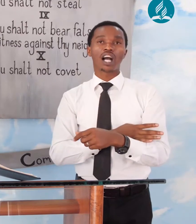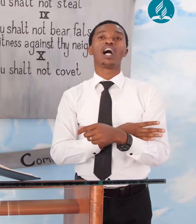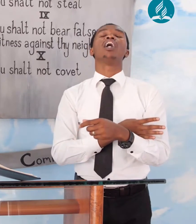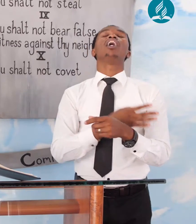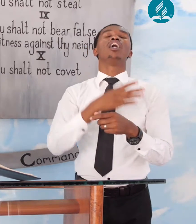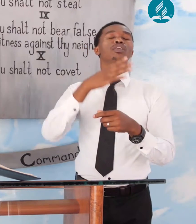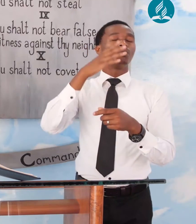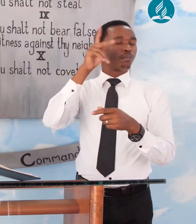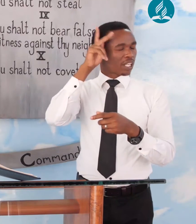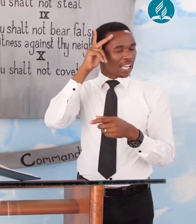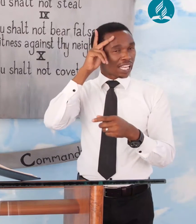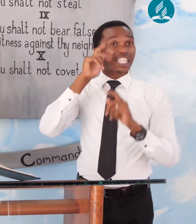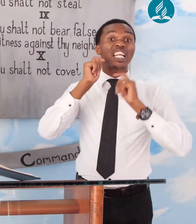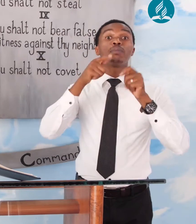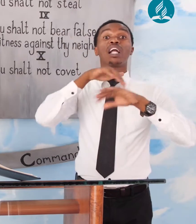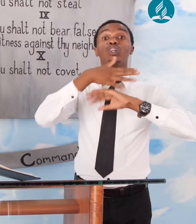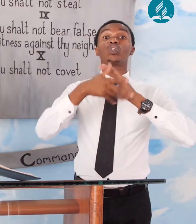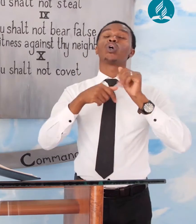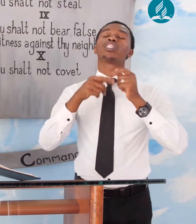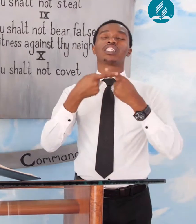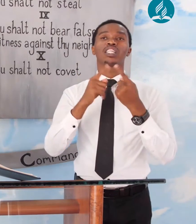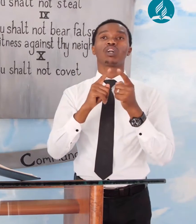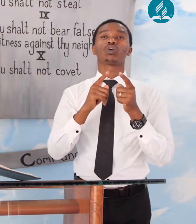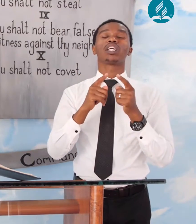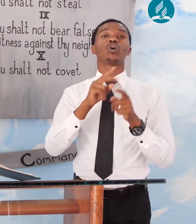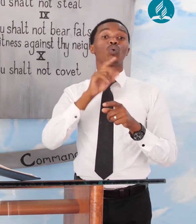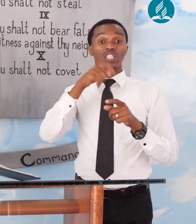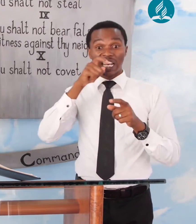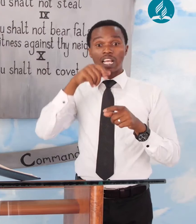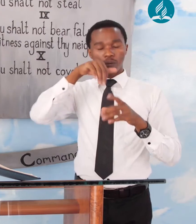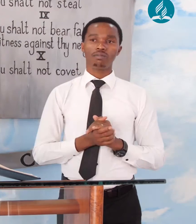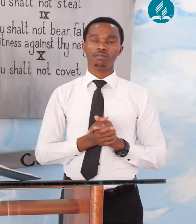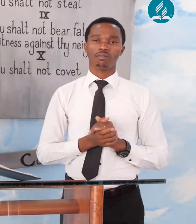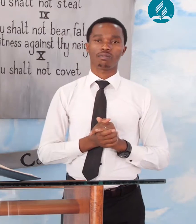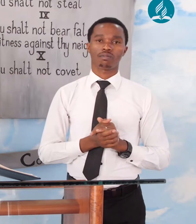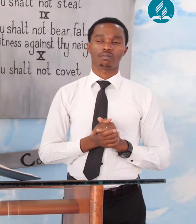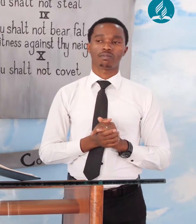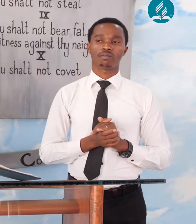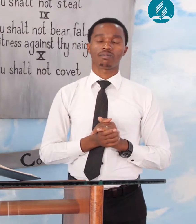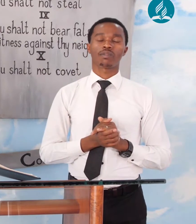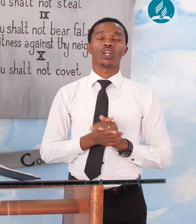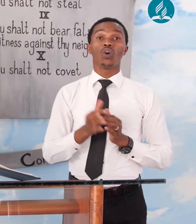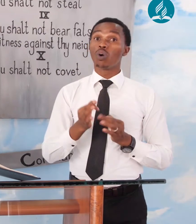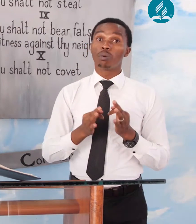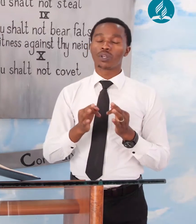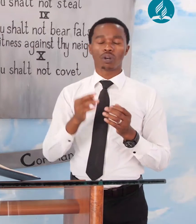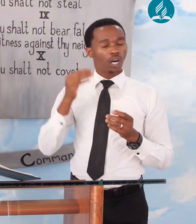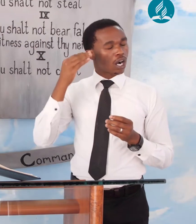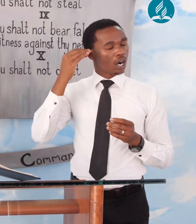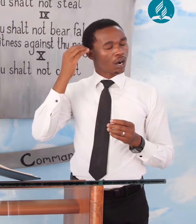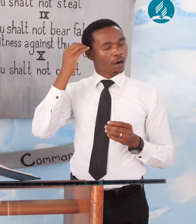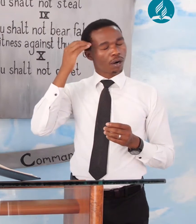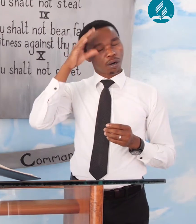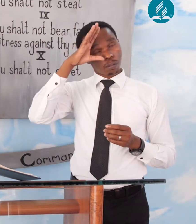ikaguha n'impano zose zitandukanye zizakenerwa muri uwo murimo uko yayoboye igice cya